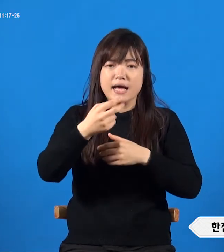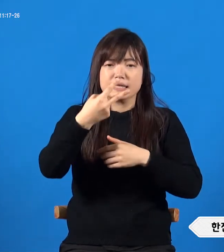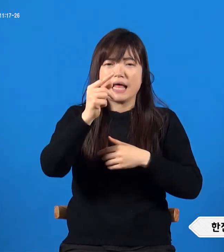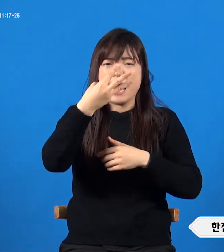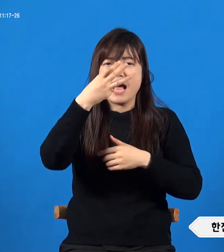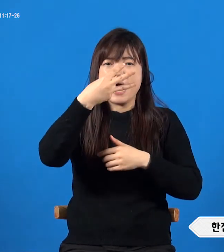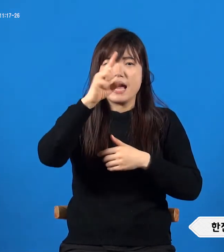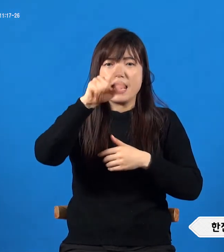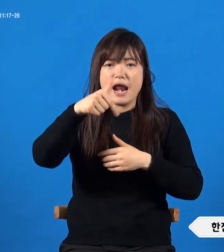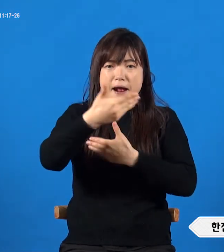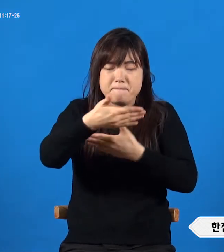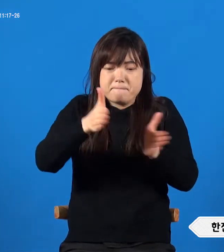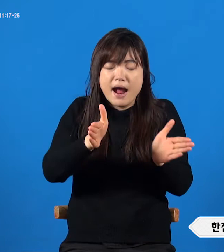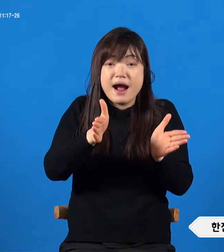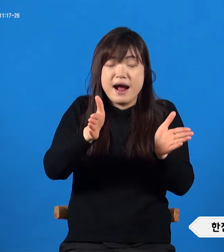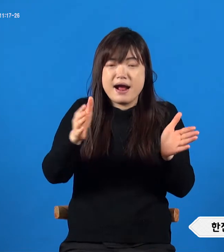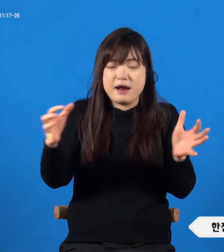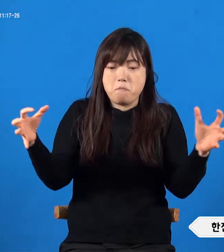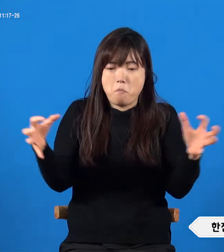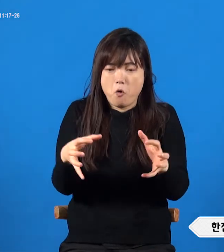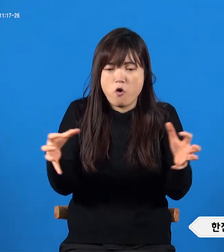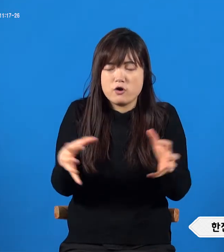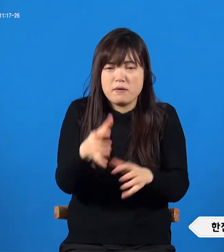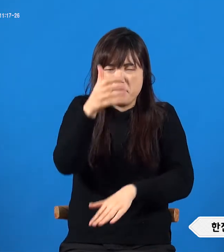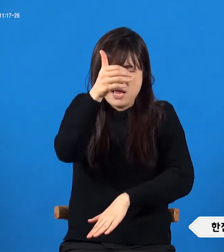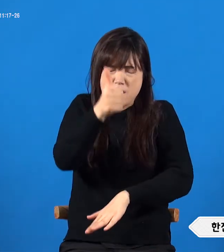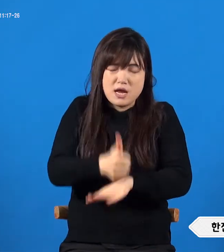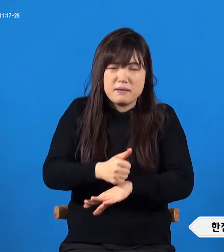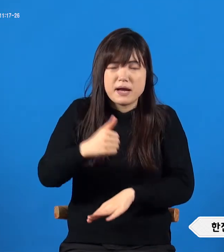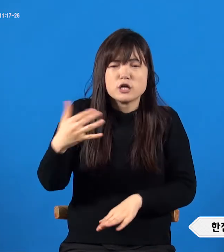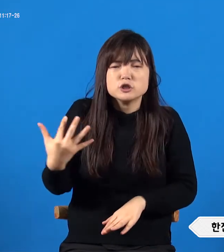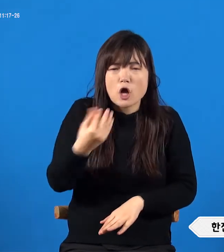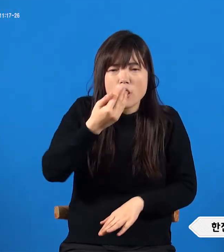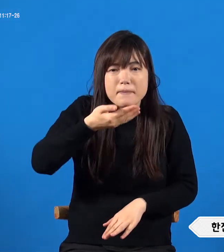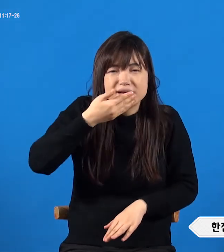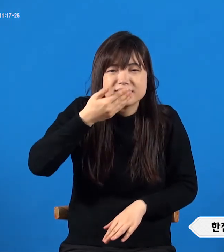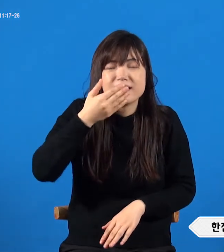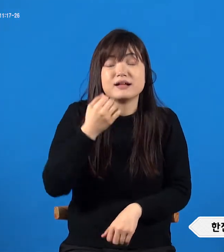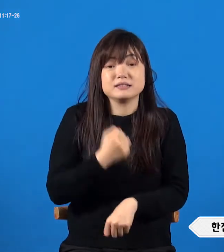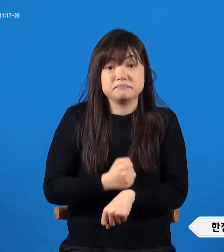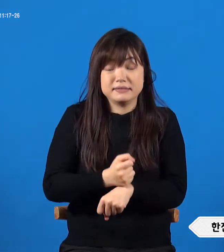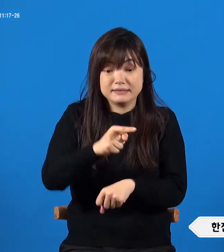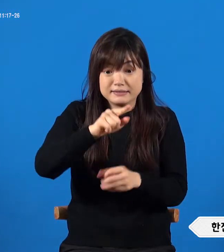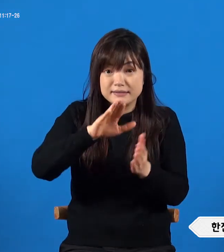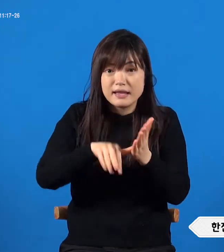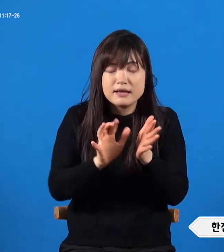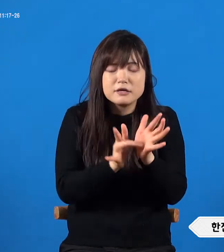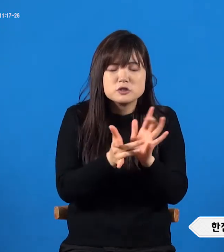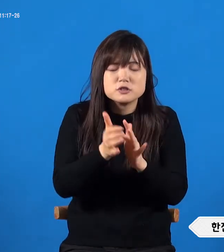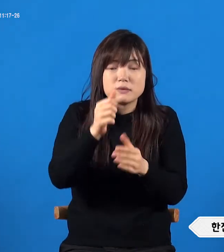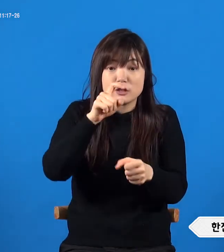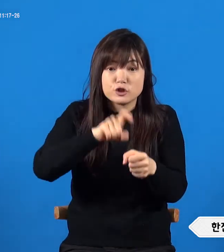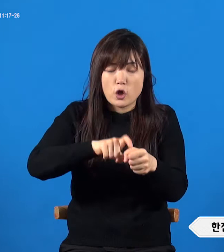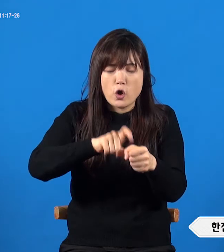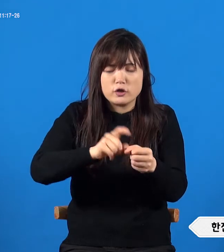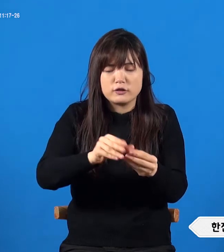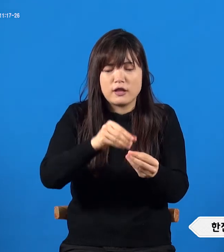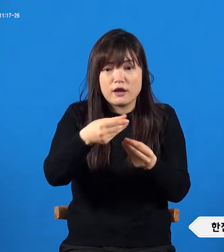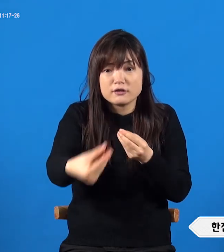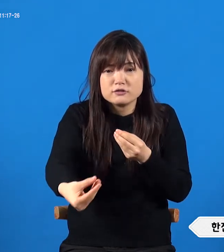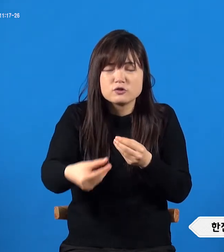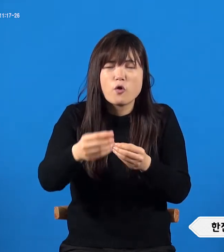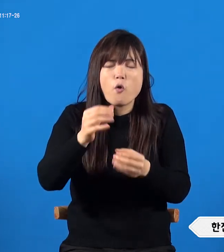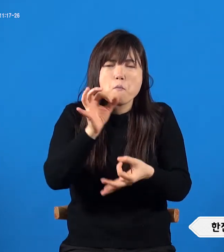다 불러 모으시고 최후의 만찬을 거행하십니다. 그 자리에서 예수님은 떡을